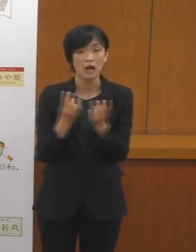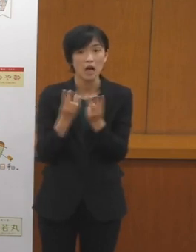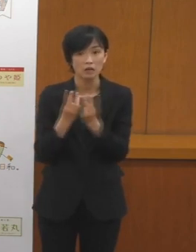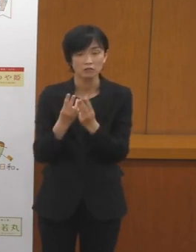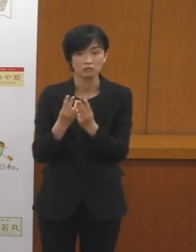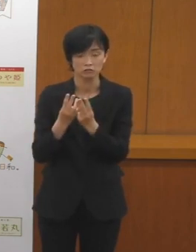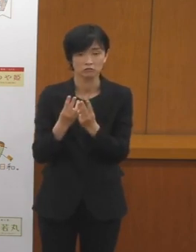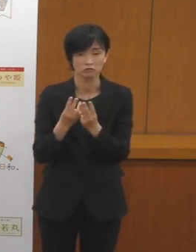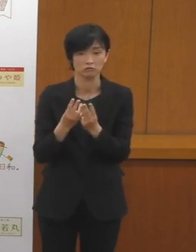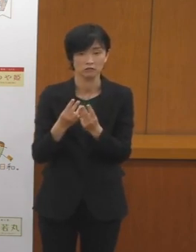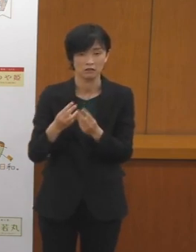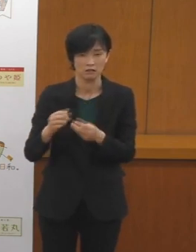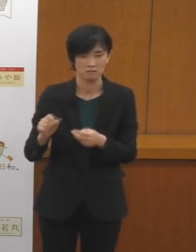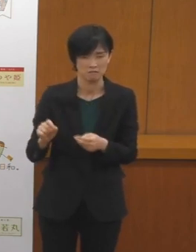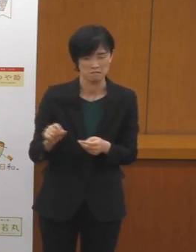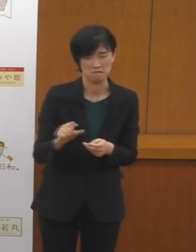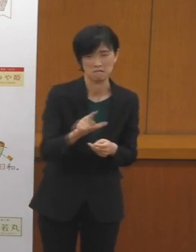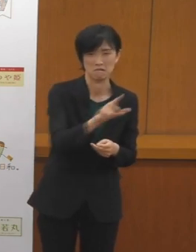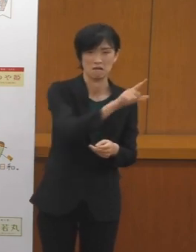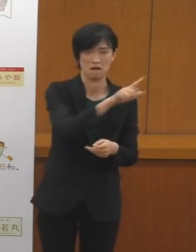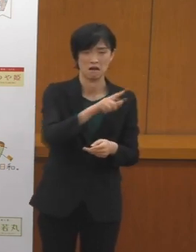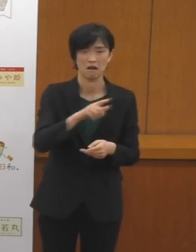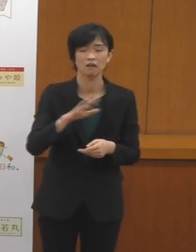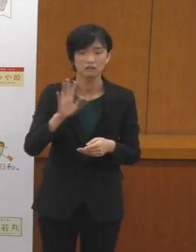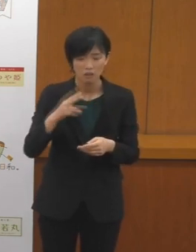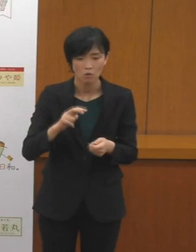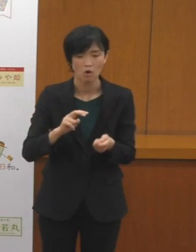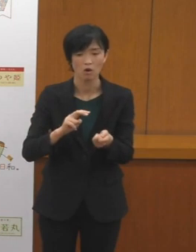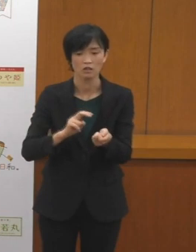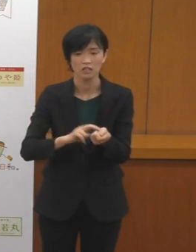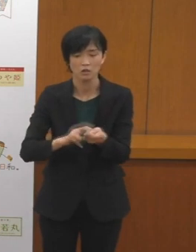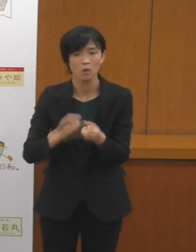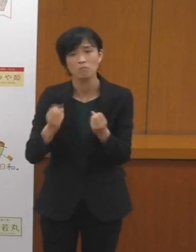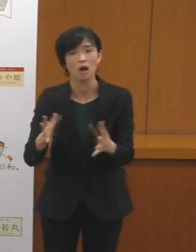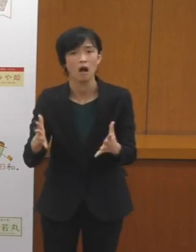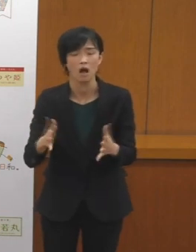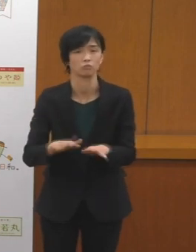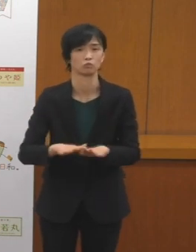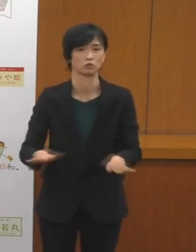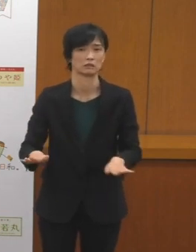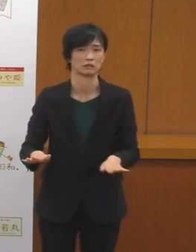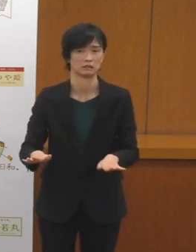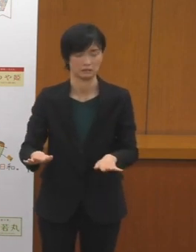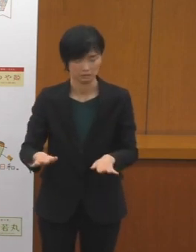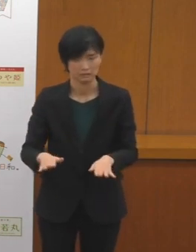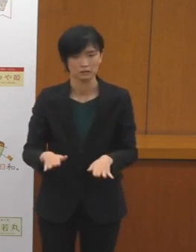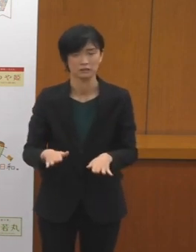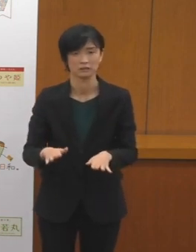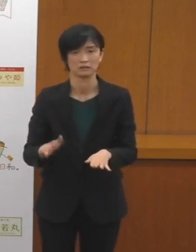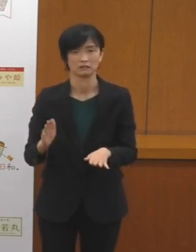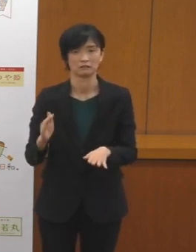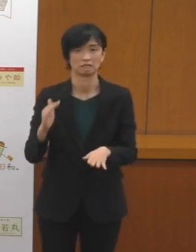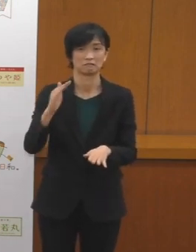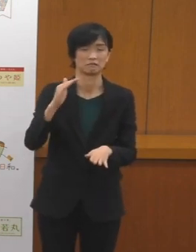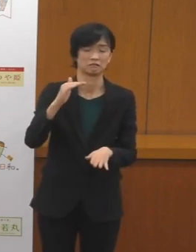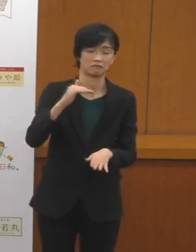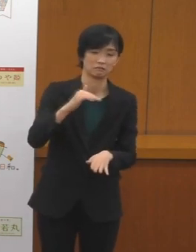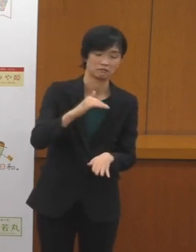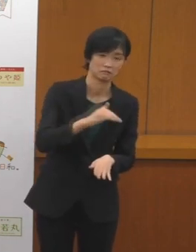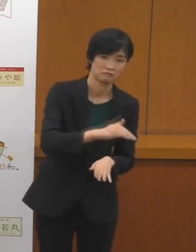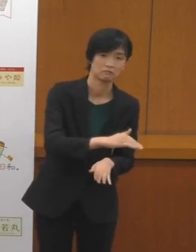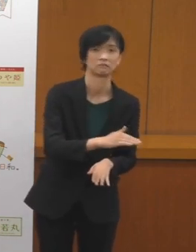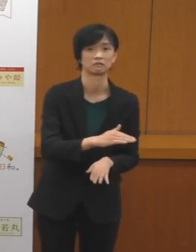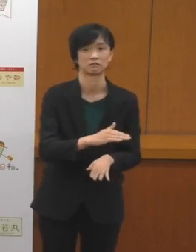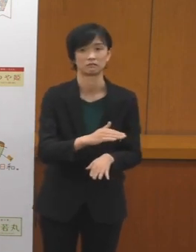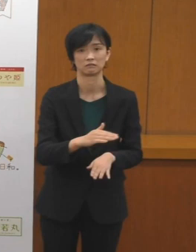中医療崩壊を招くことなく何とかこの難局を乗り越えることができたと